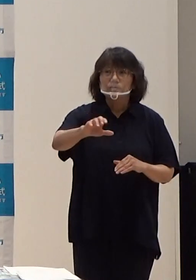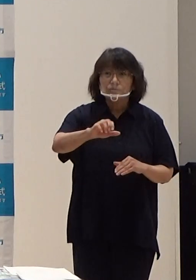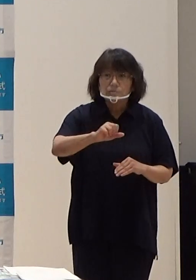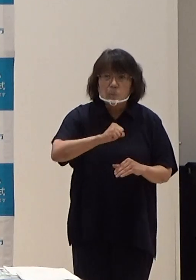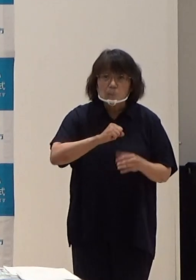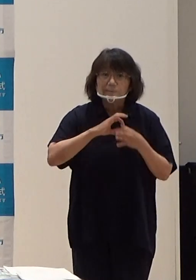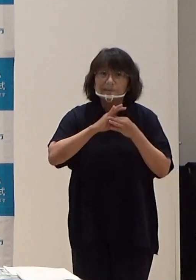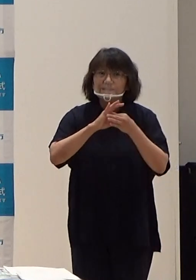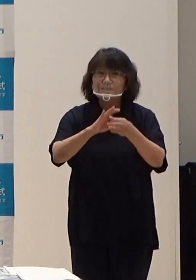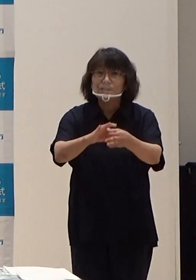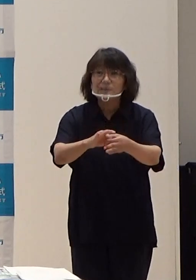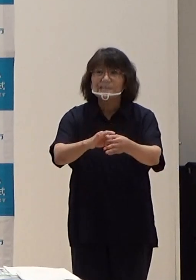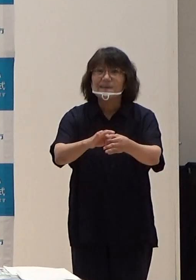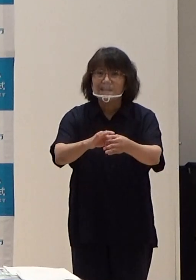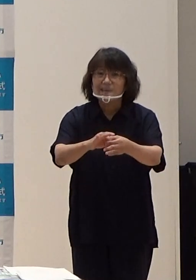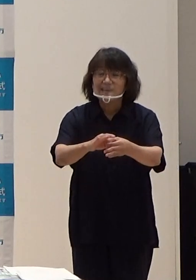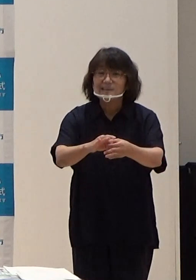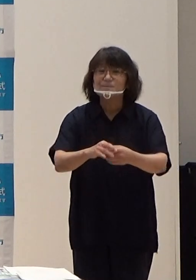ささやかですが